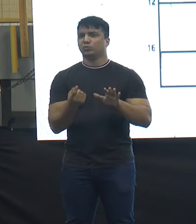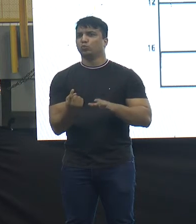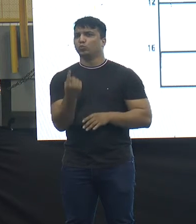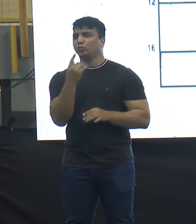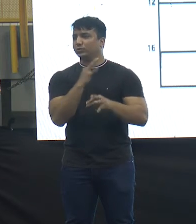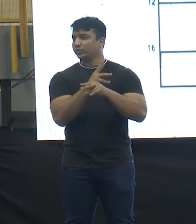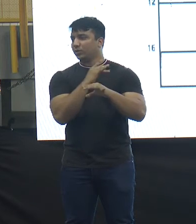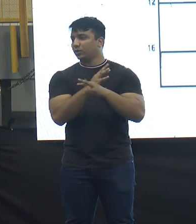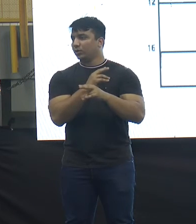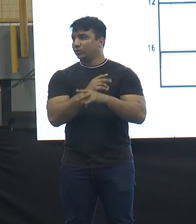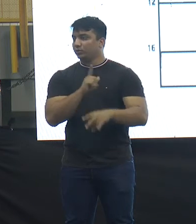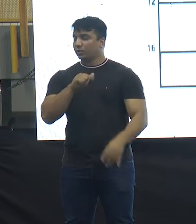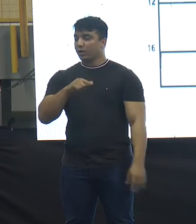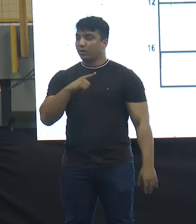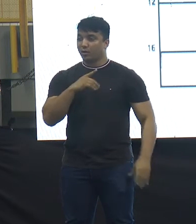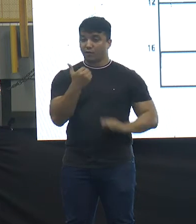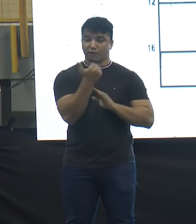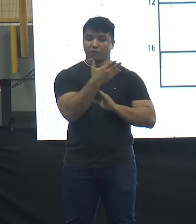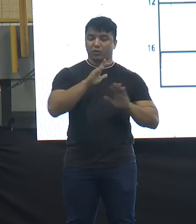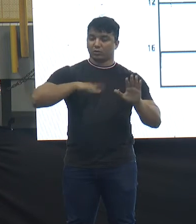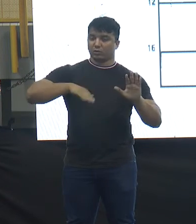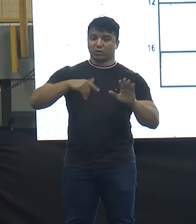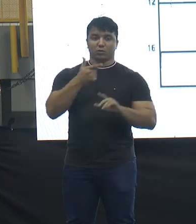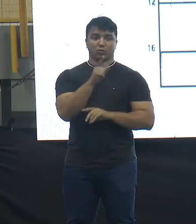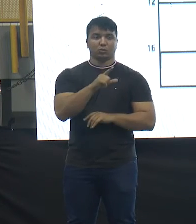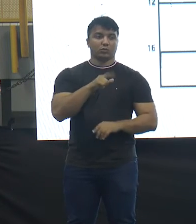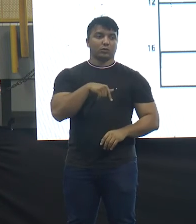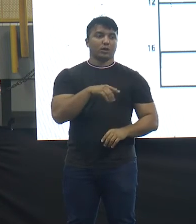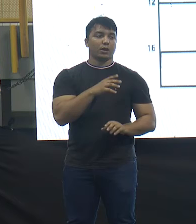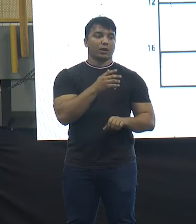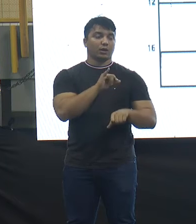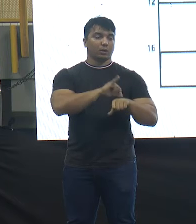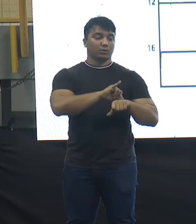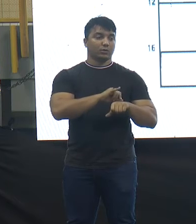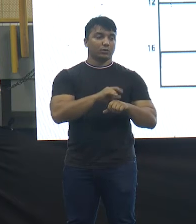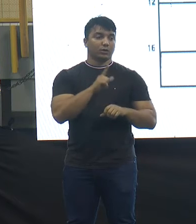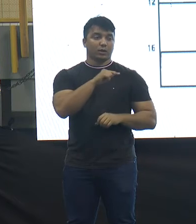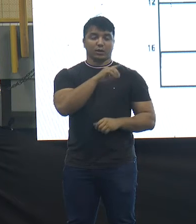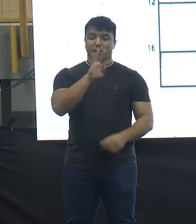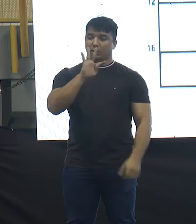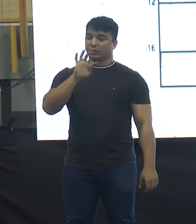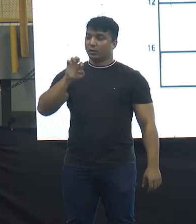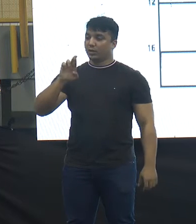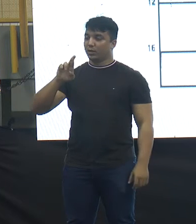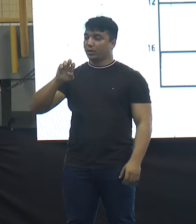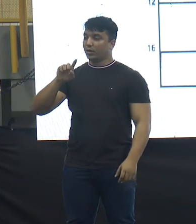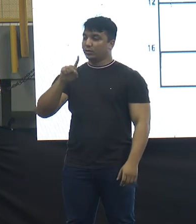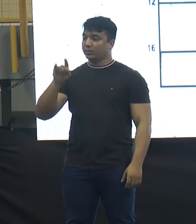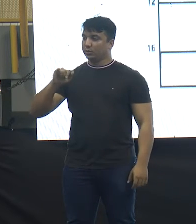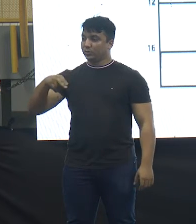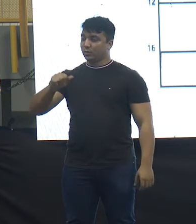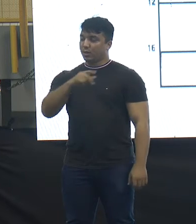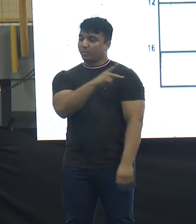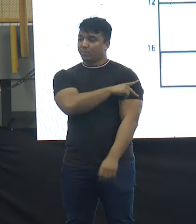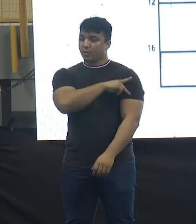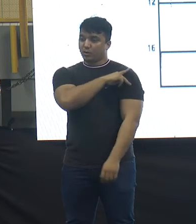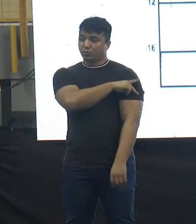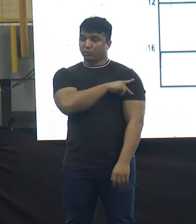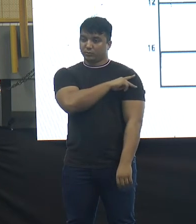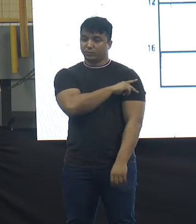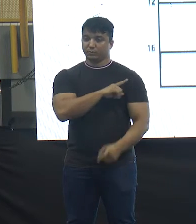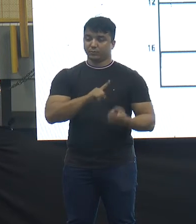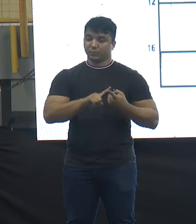uma cidade situada fora do litoral, que é a capital, que é a cidade de Teresina. Tá? São